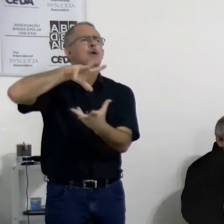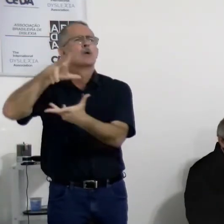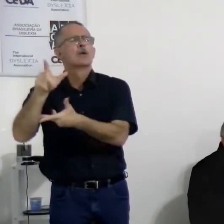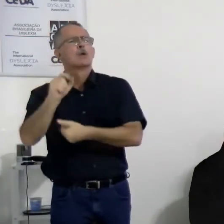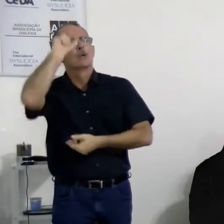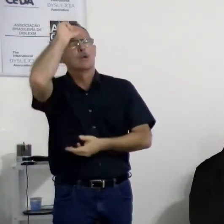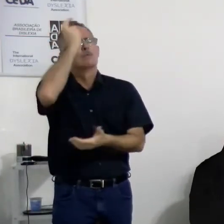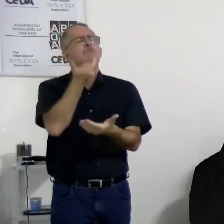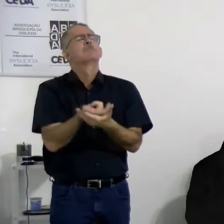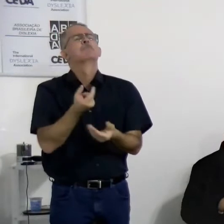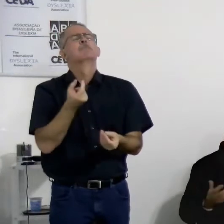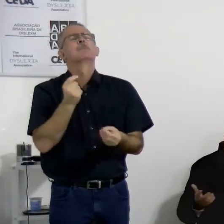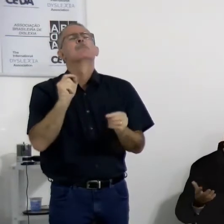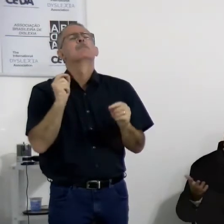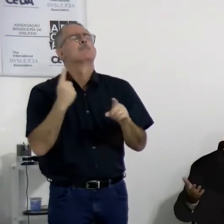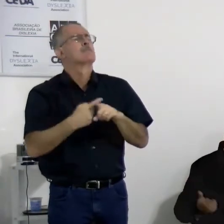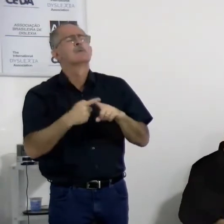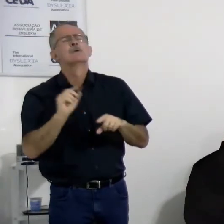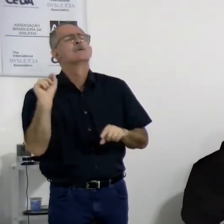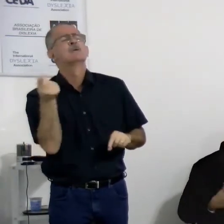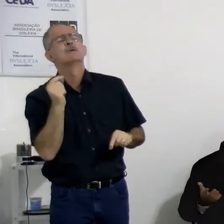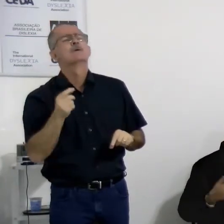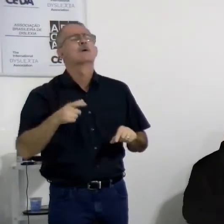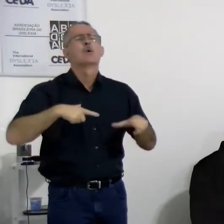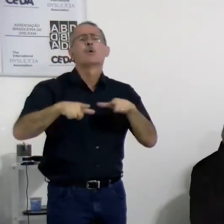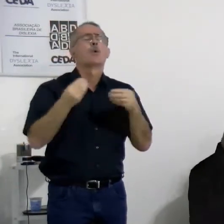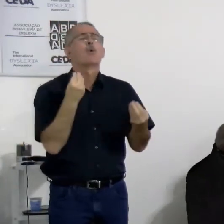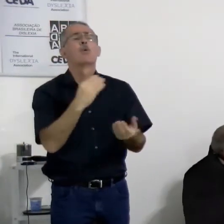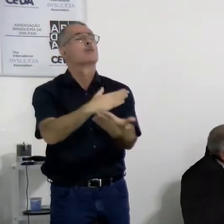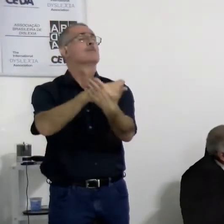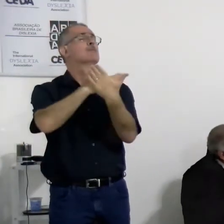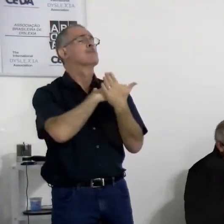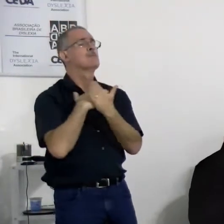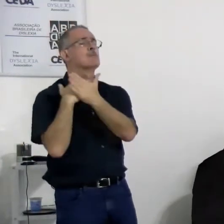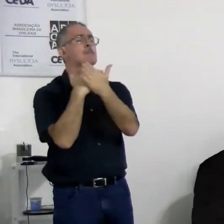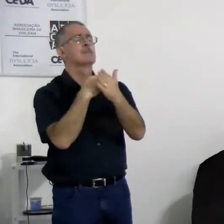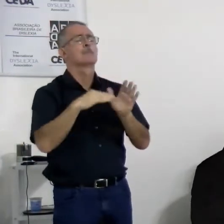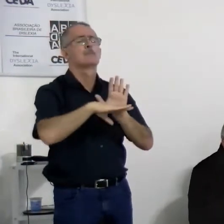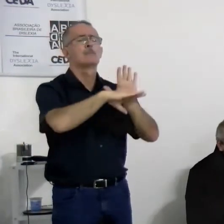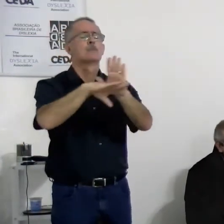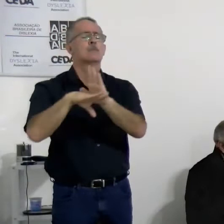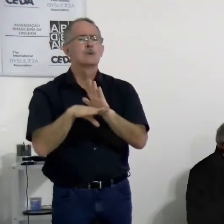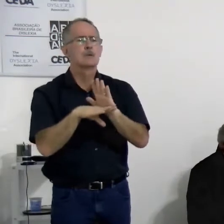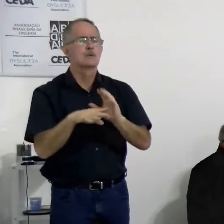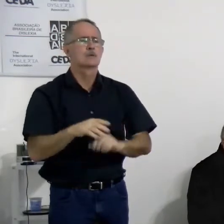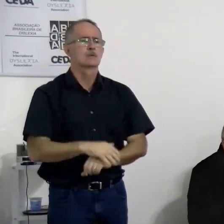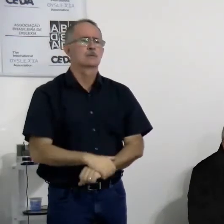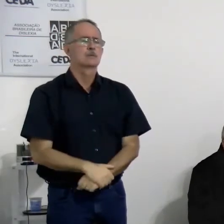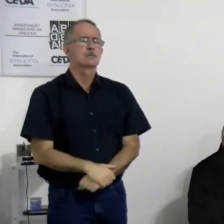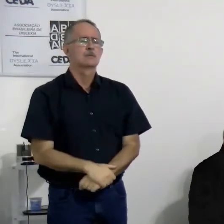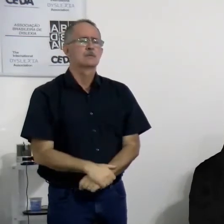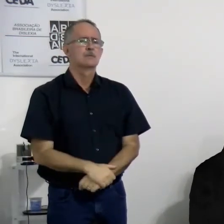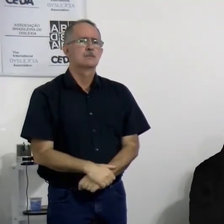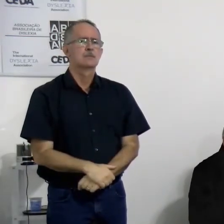Associação Internacional de Dislexia, né? O que ela faz? Como ela pode nos ajudar? Wonderful. So it's a unique combination,